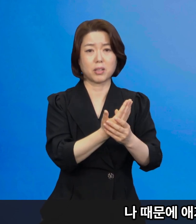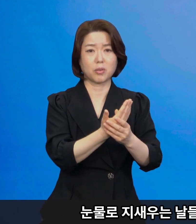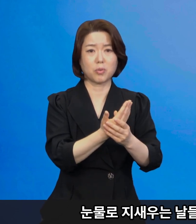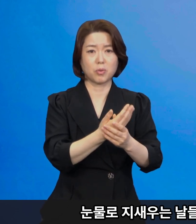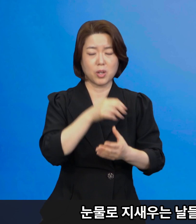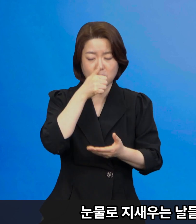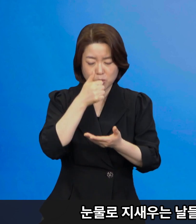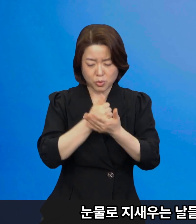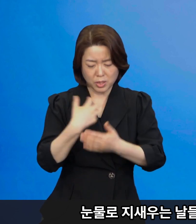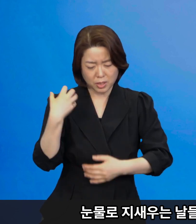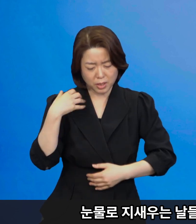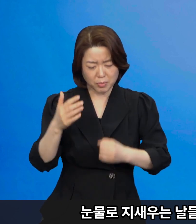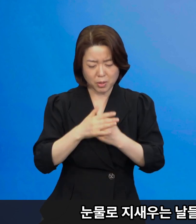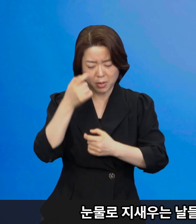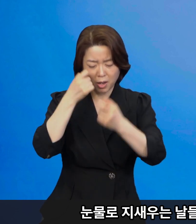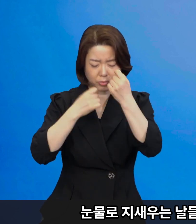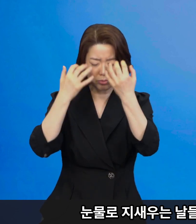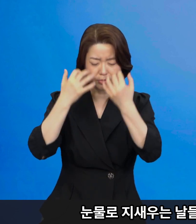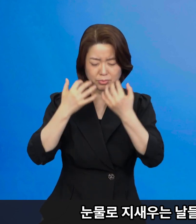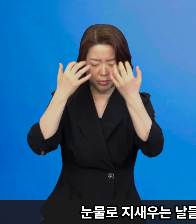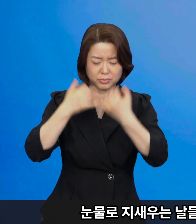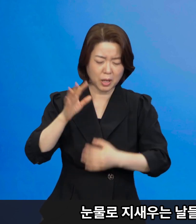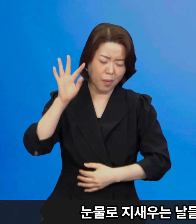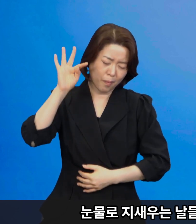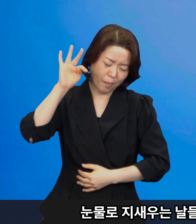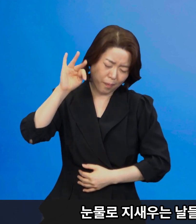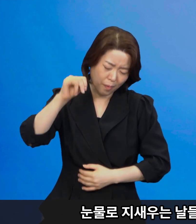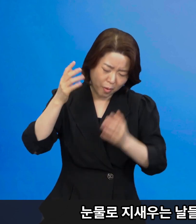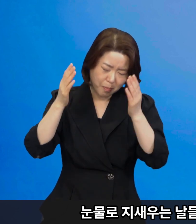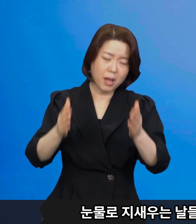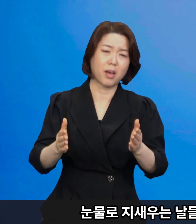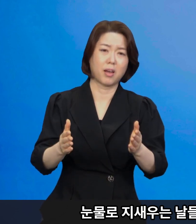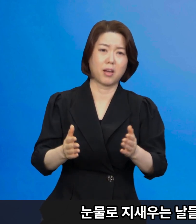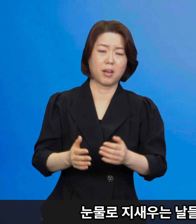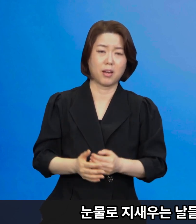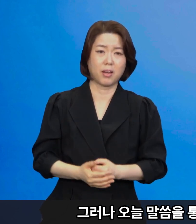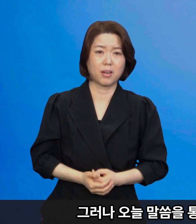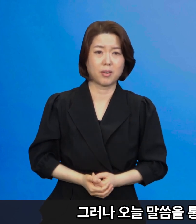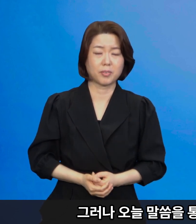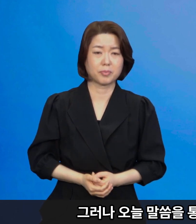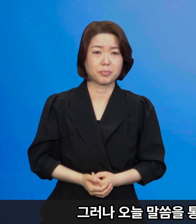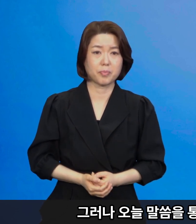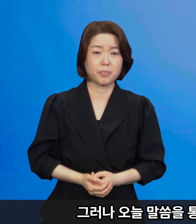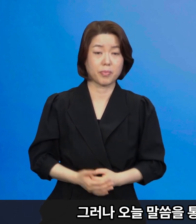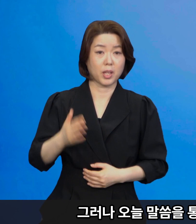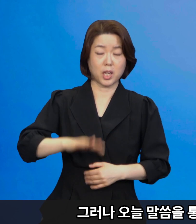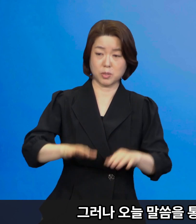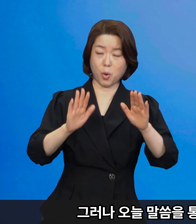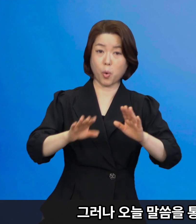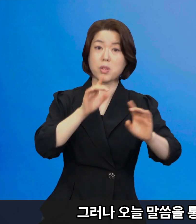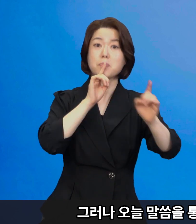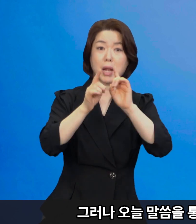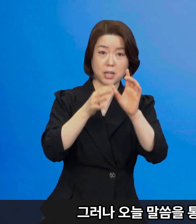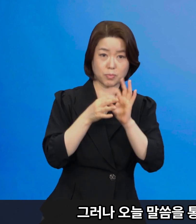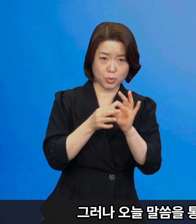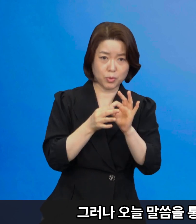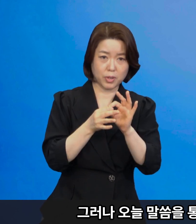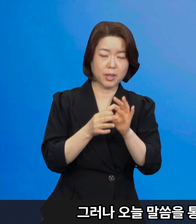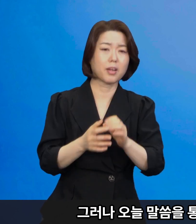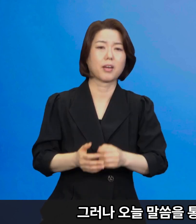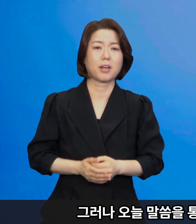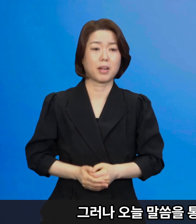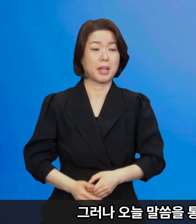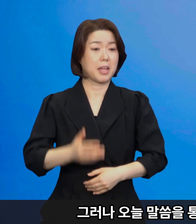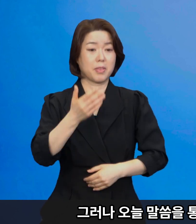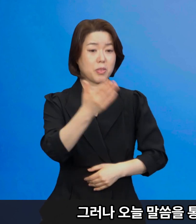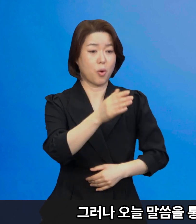거라고 눈물로 지새우는 날들이 참으로 많이 있었습니다. 그러나 오늘 말씀을 통해서